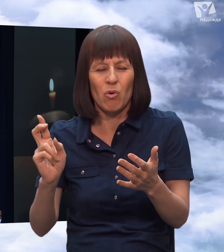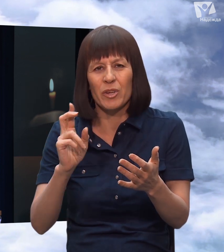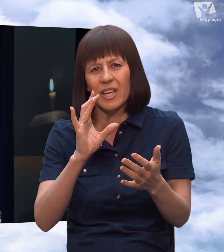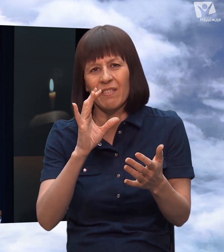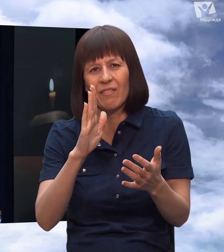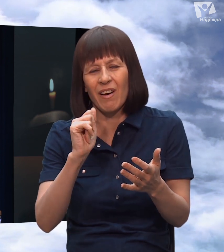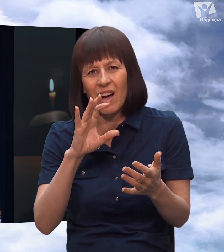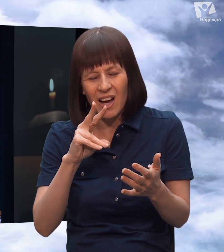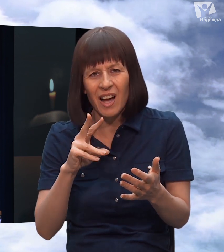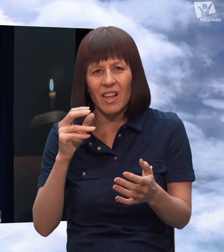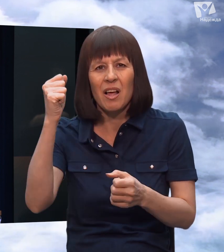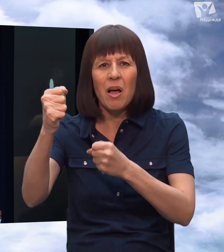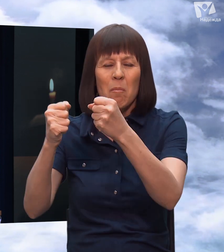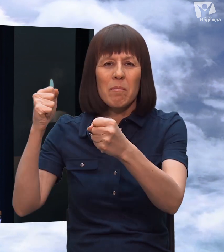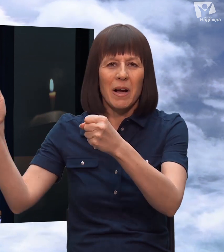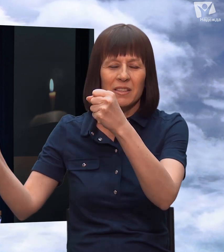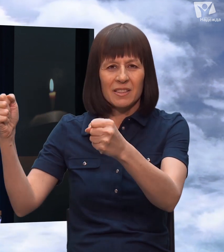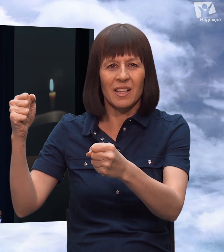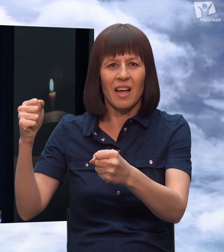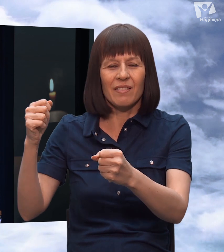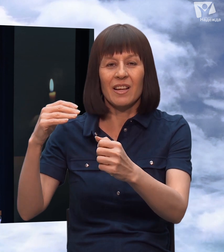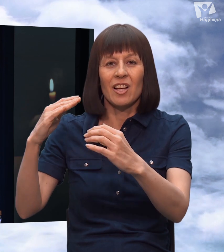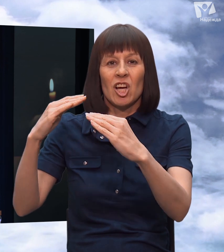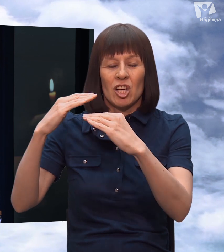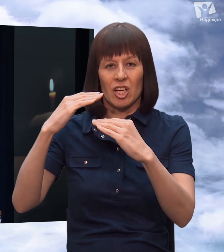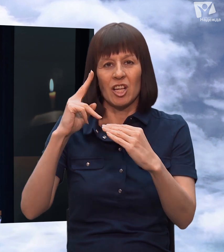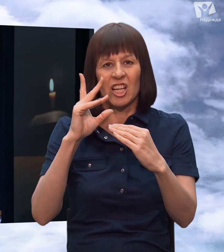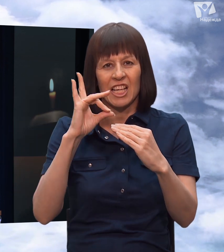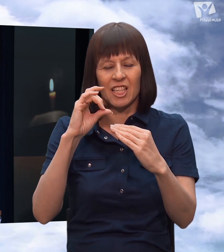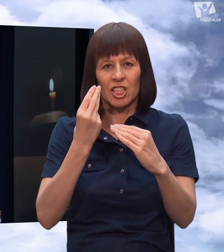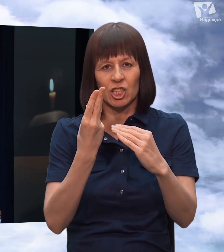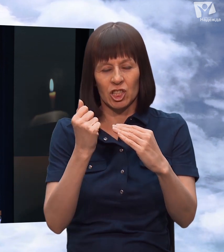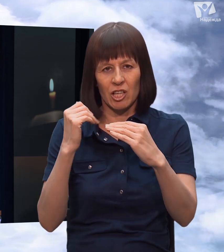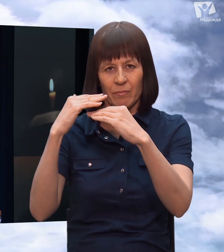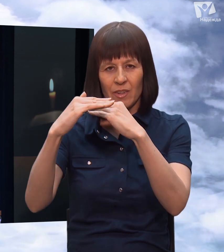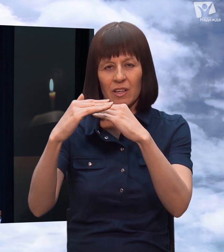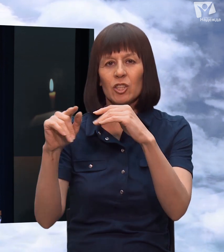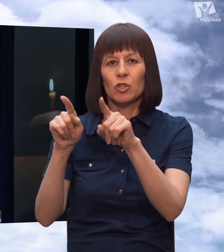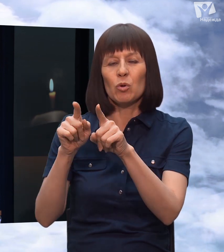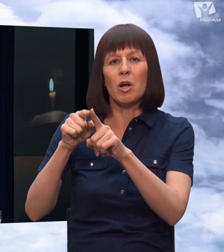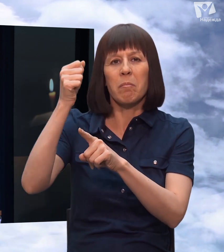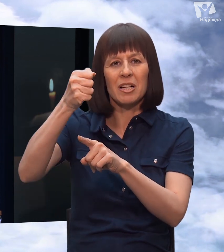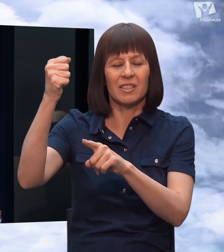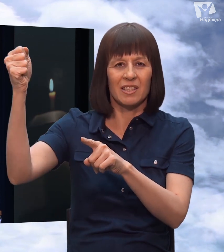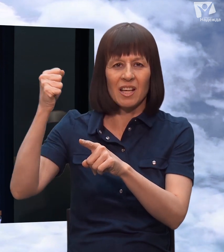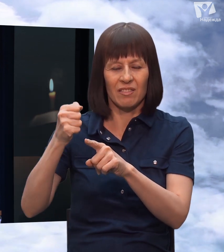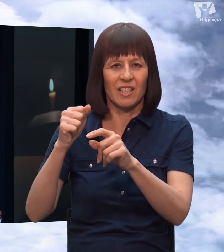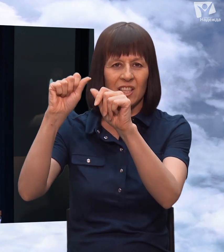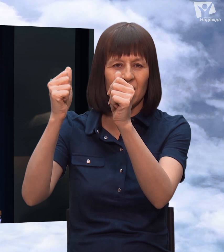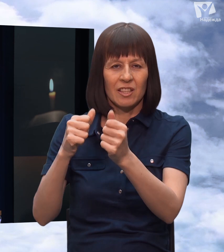перепосвящён и языческим богам поэтому нужды во второзаконии книги видимо не было и вот на этапе восстановления